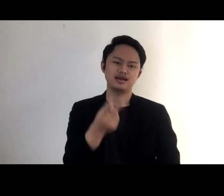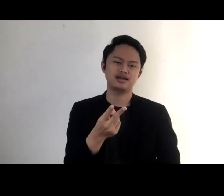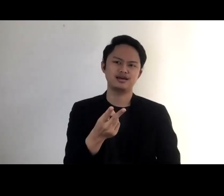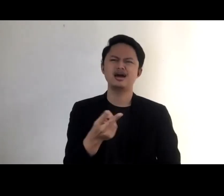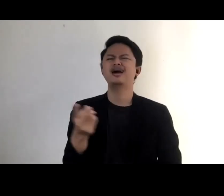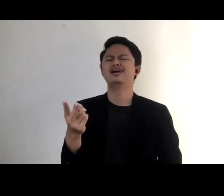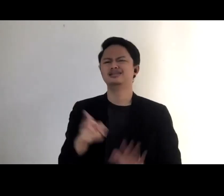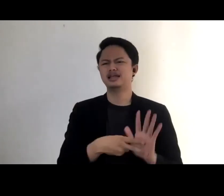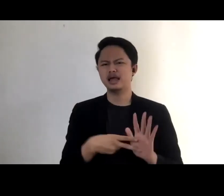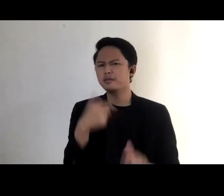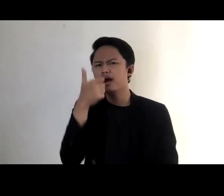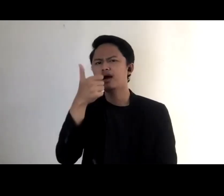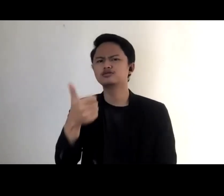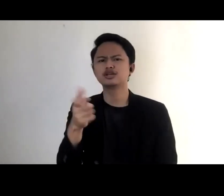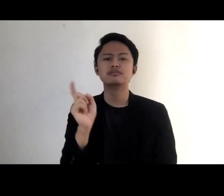nilainya bagus.